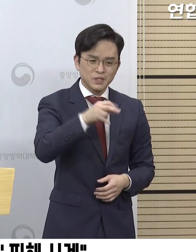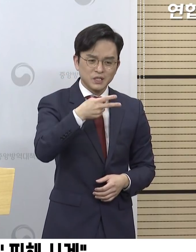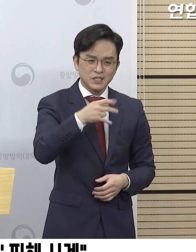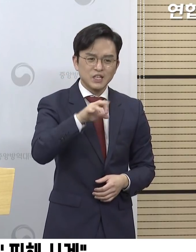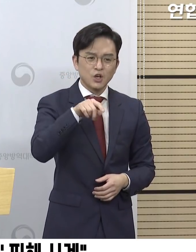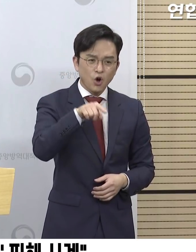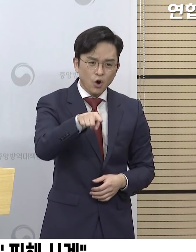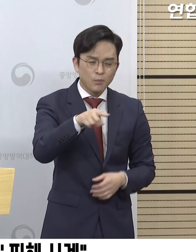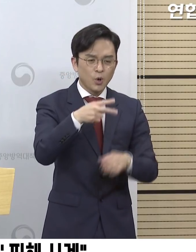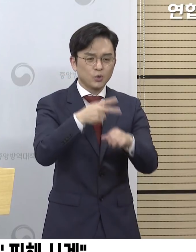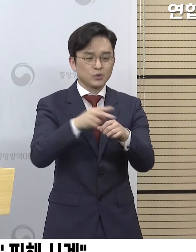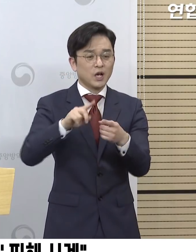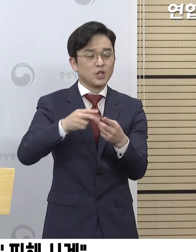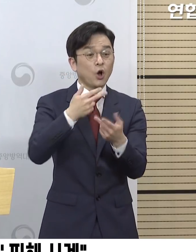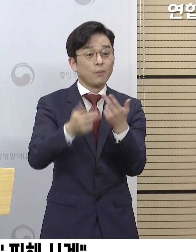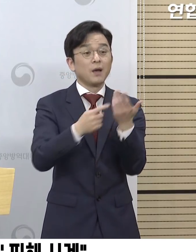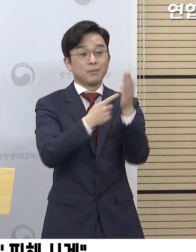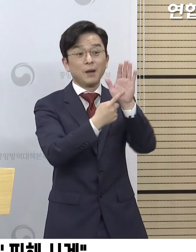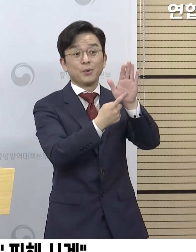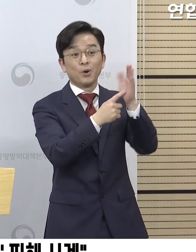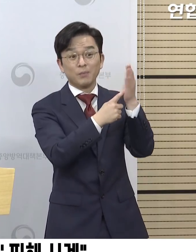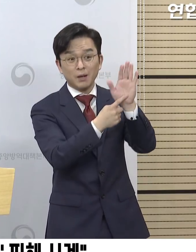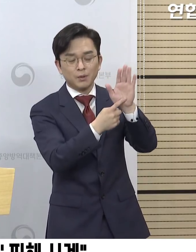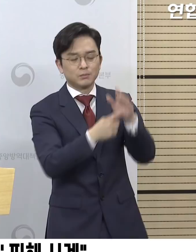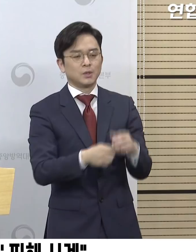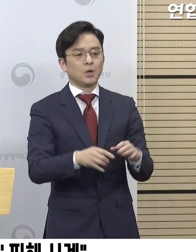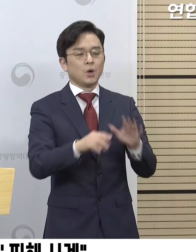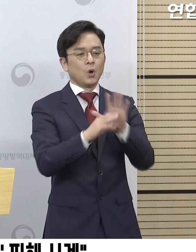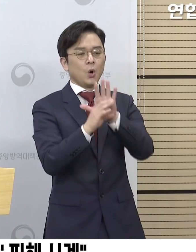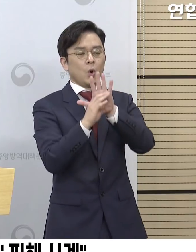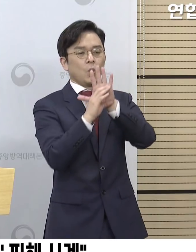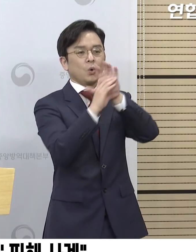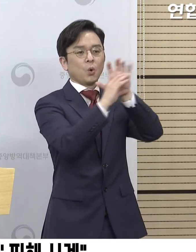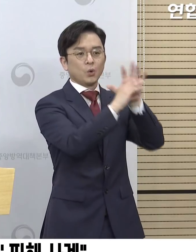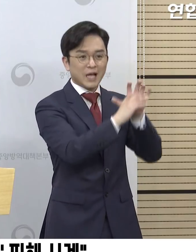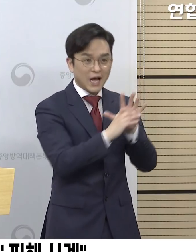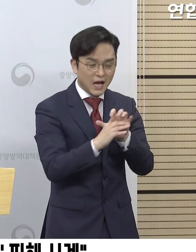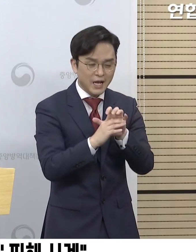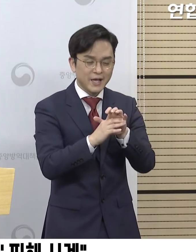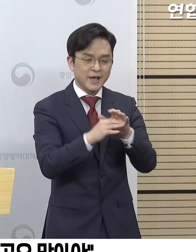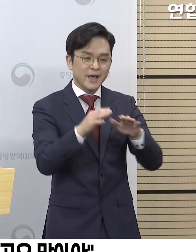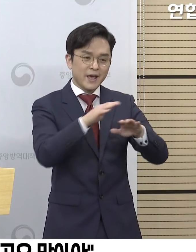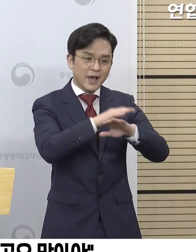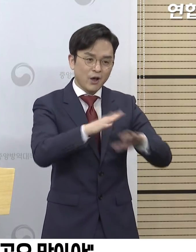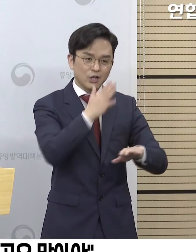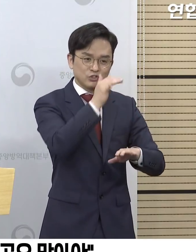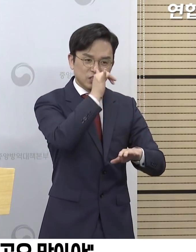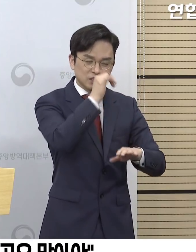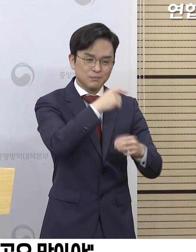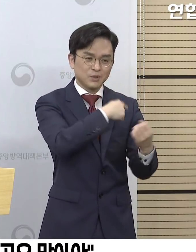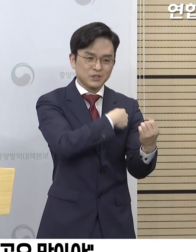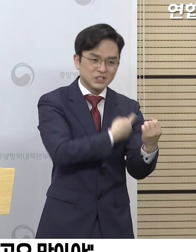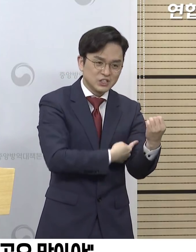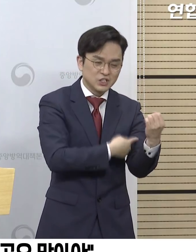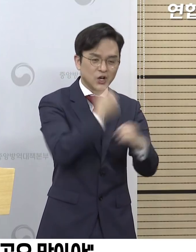발표한 코로나19를 이겨내는 정보 이용 능력에 대한 가이드가 발표가 됐습니다.